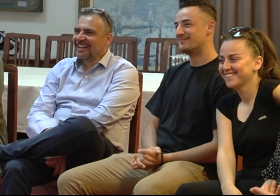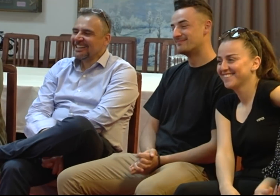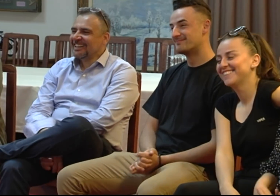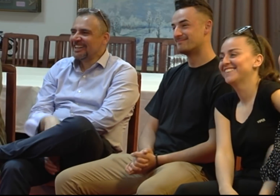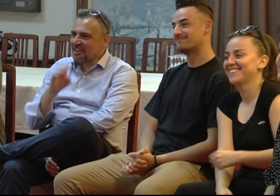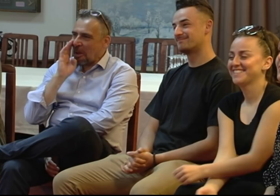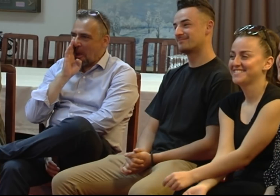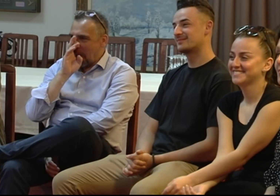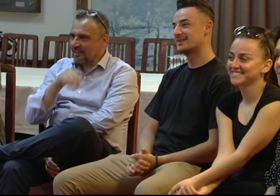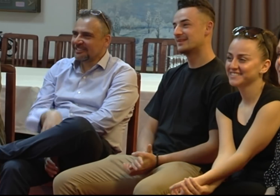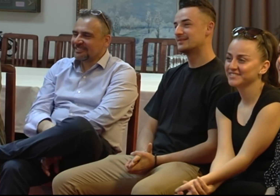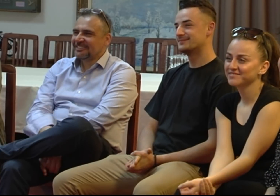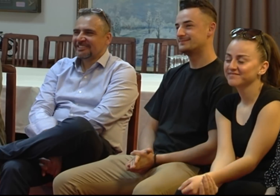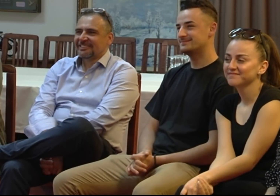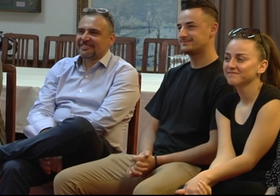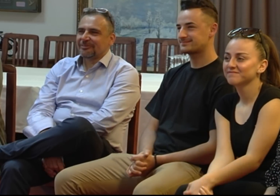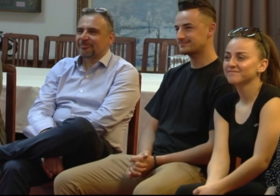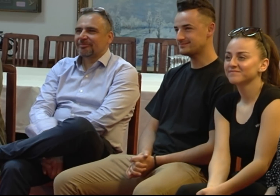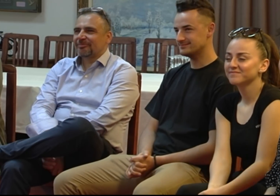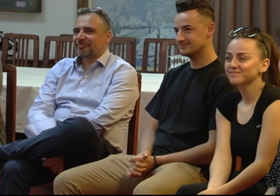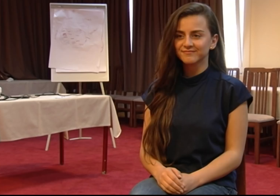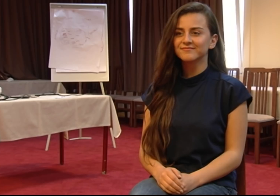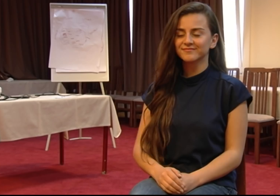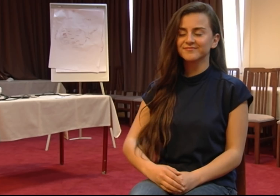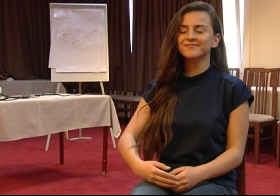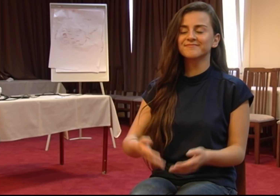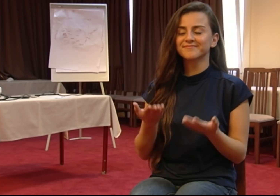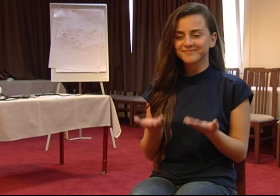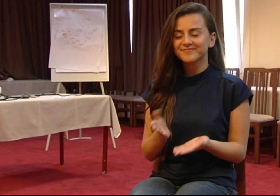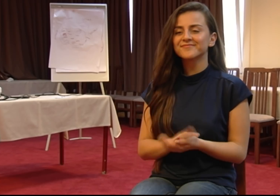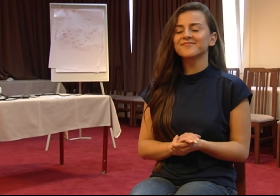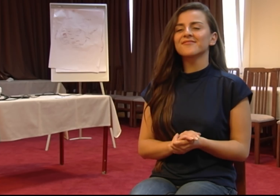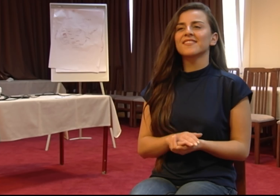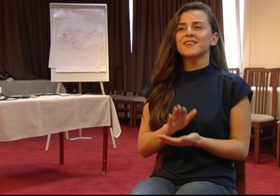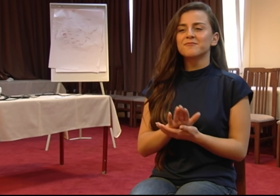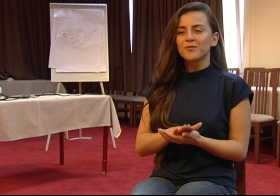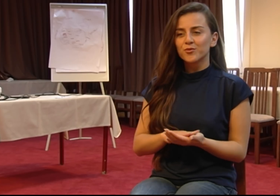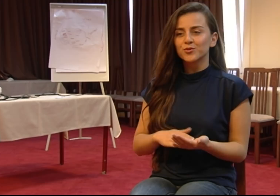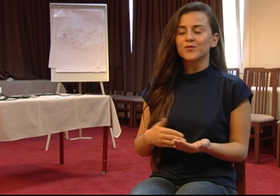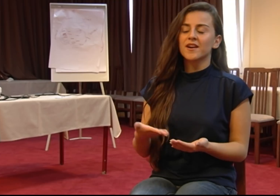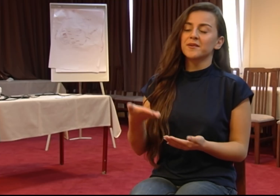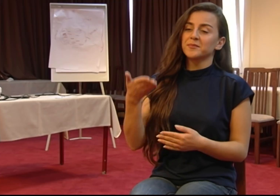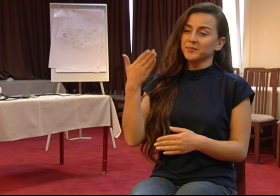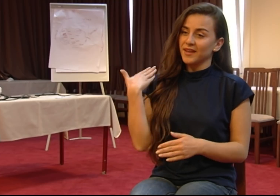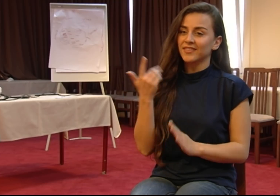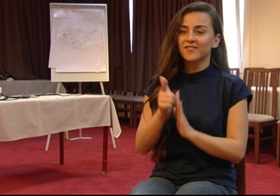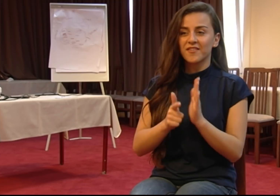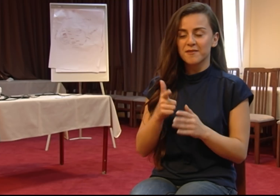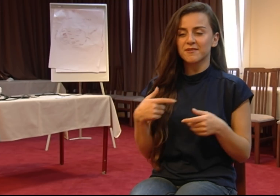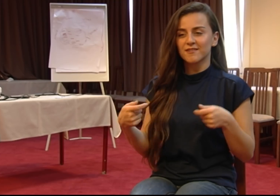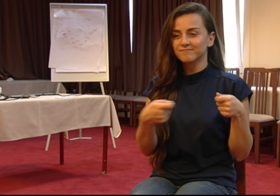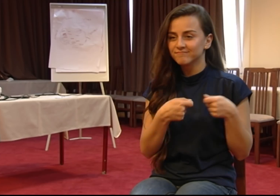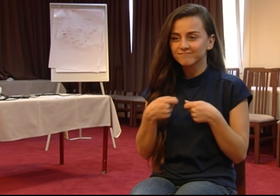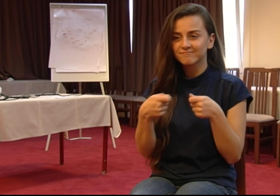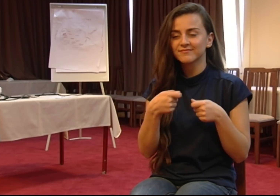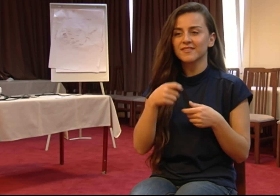Македонија нема ништо за глувите лица прилагодено од Библијата. А внатре во срцето ми гори оган